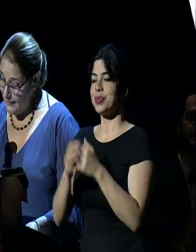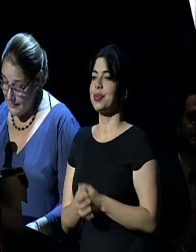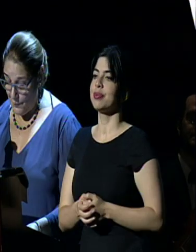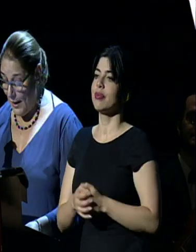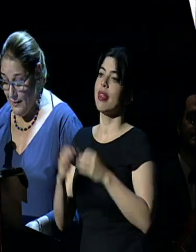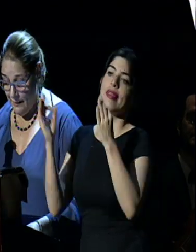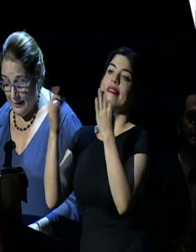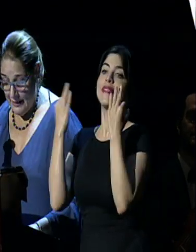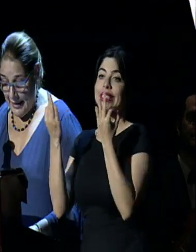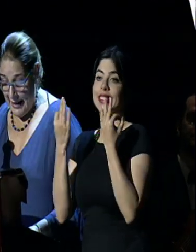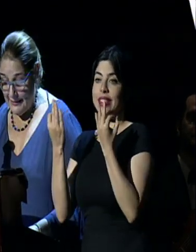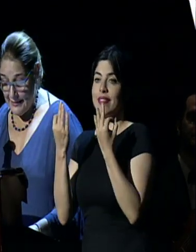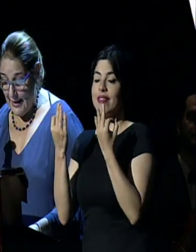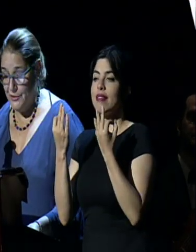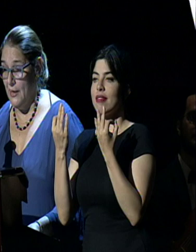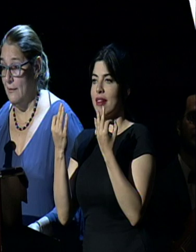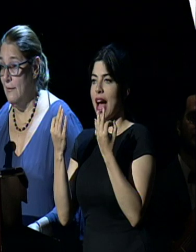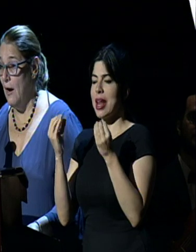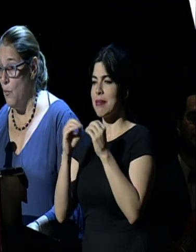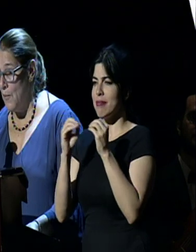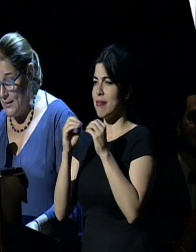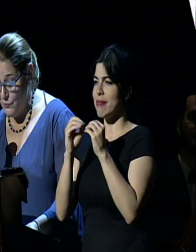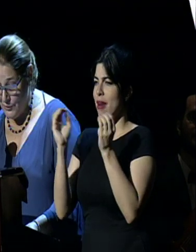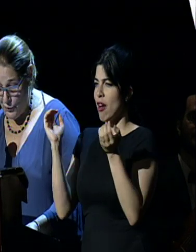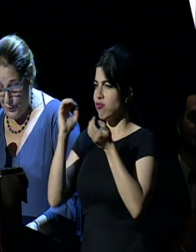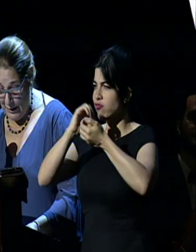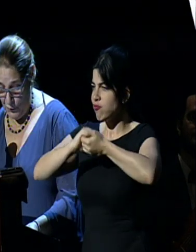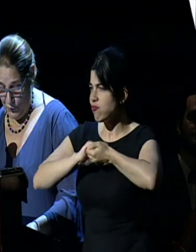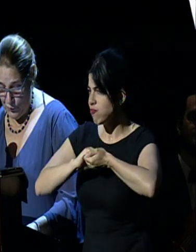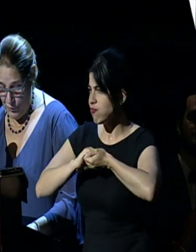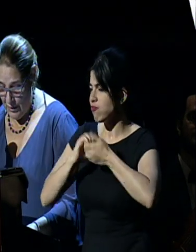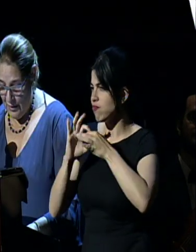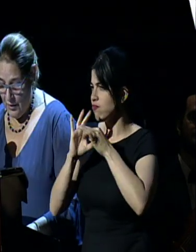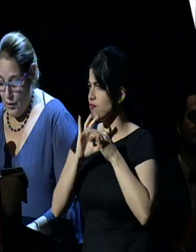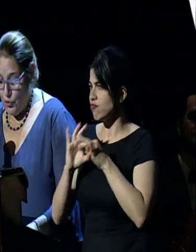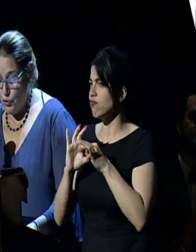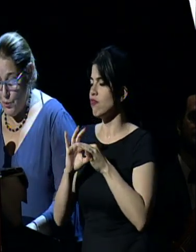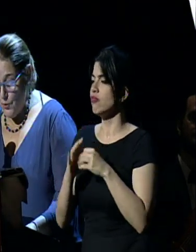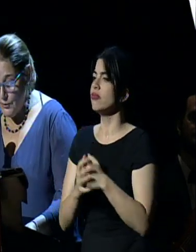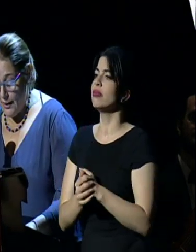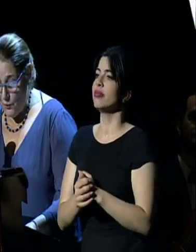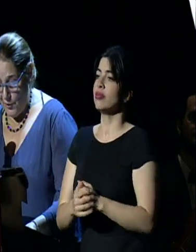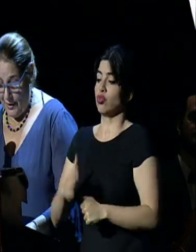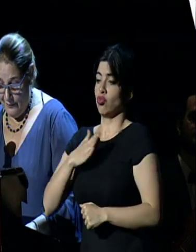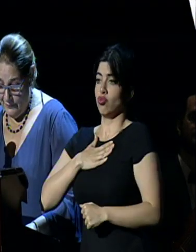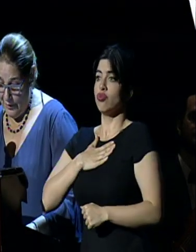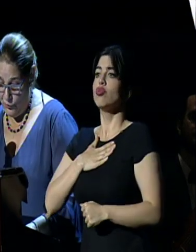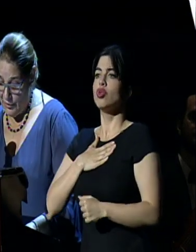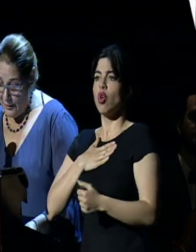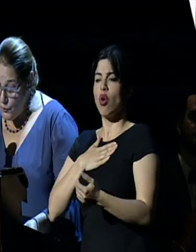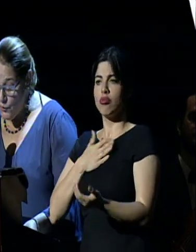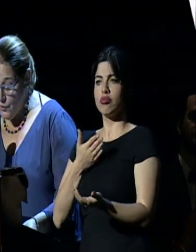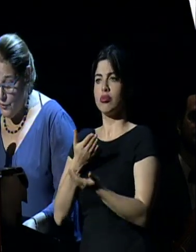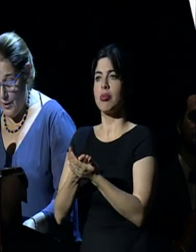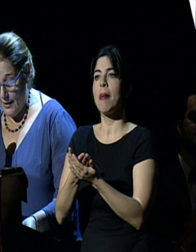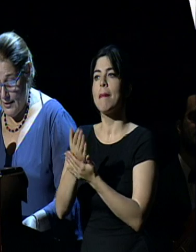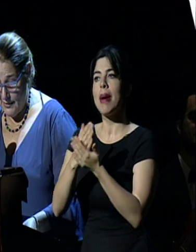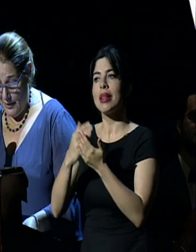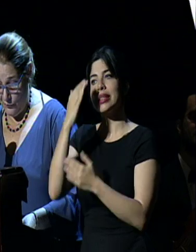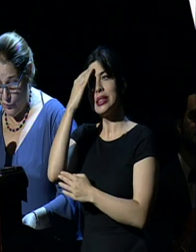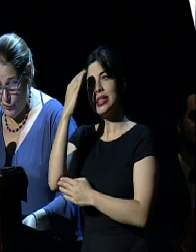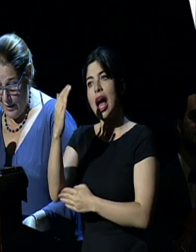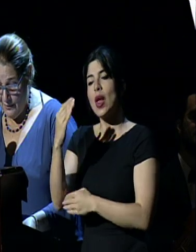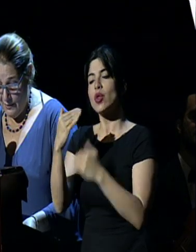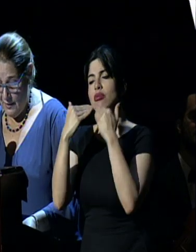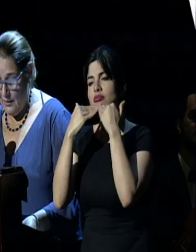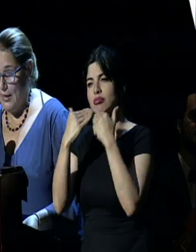El festival estrecha aún más nuestros vínculos. Soy portadora de un saludo y un